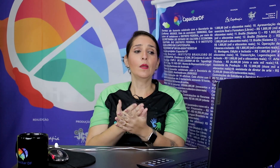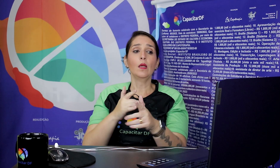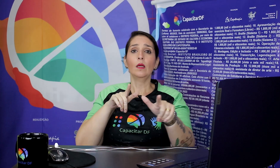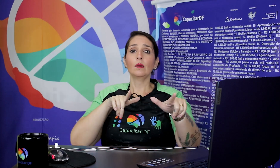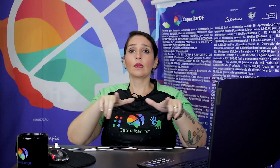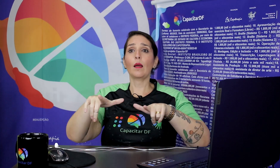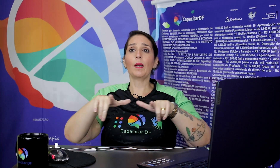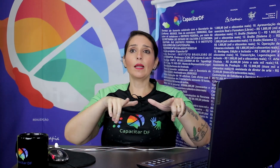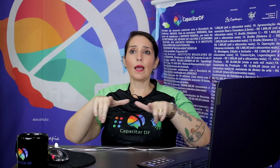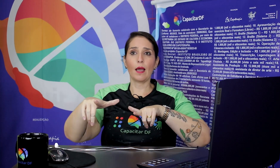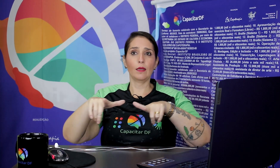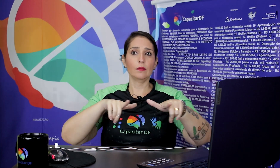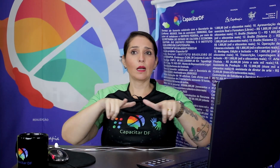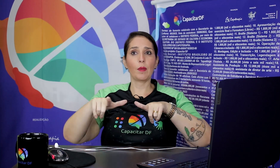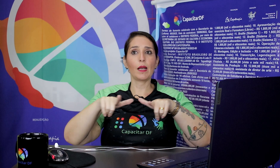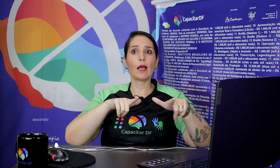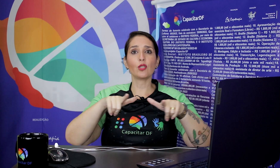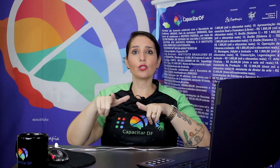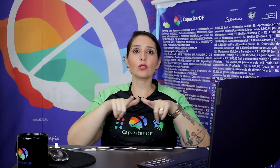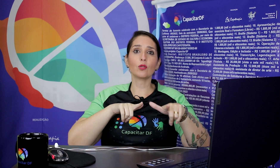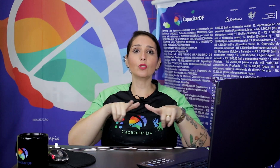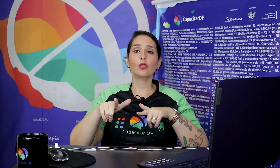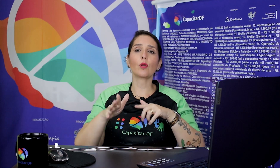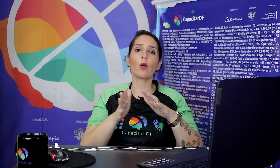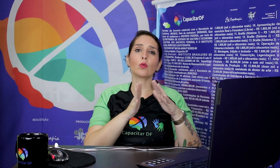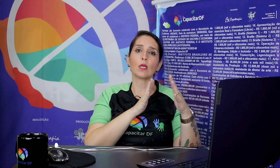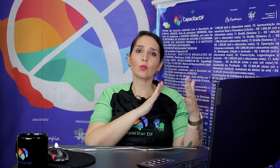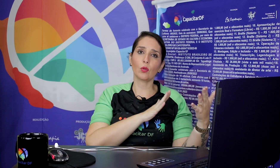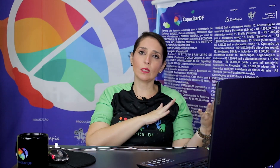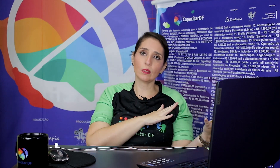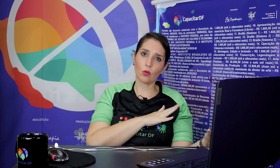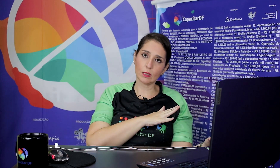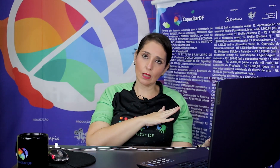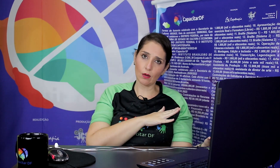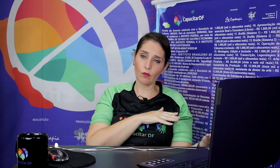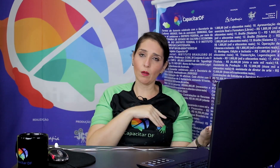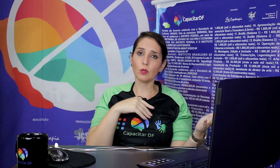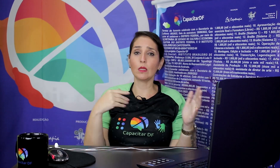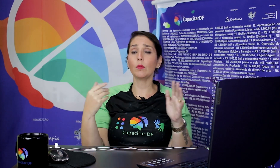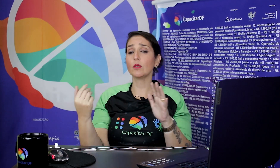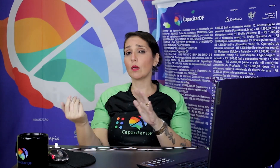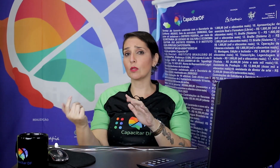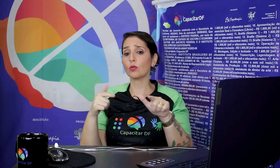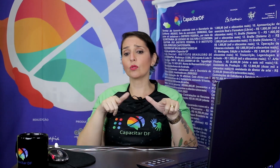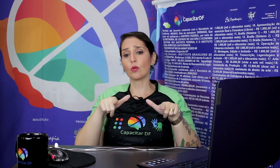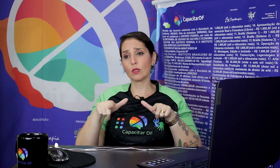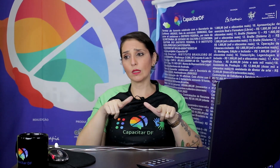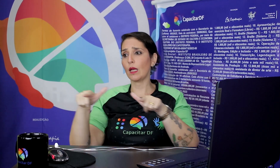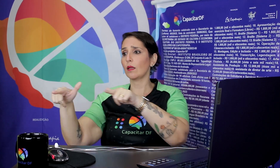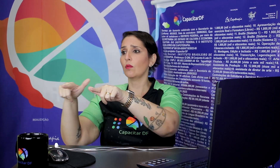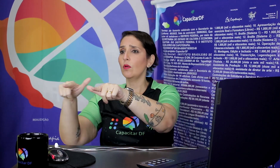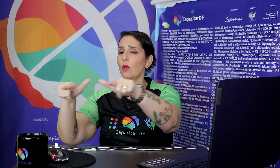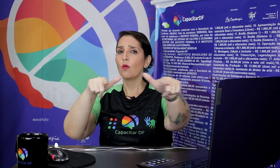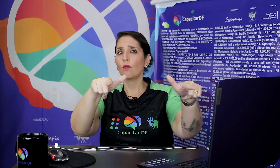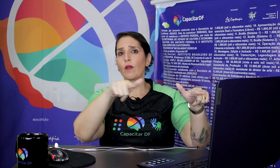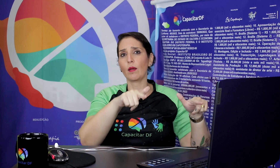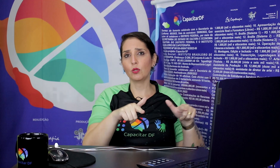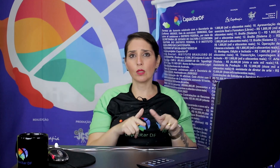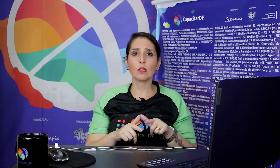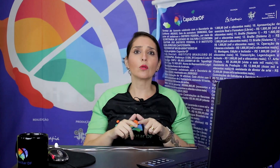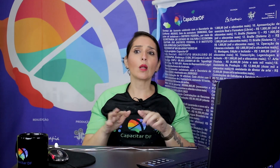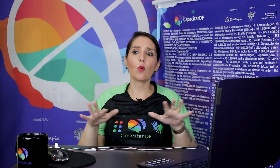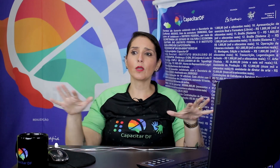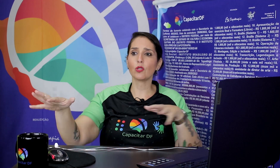tá? Trabalhar. Trabalhar, a gente já discutiu que alguns autores consideram verbo simples, mas outros consideram um